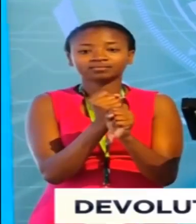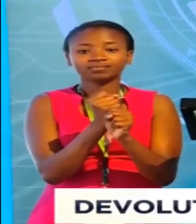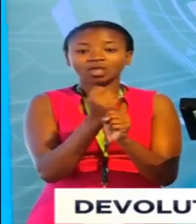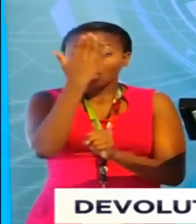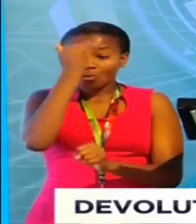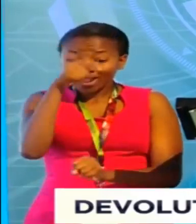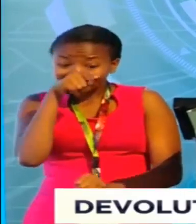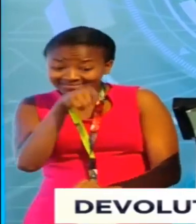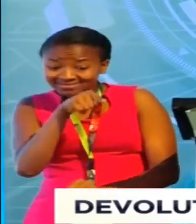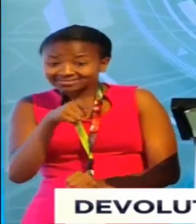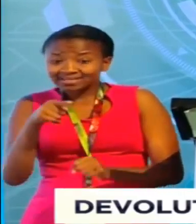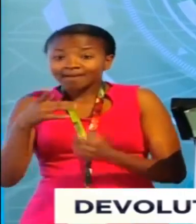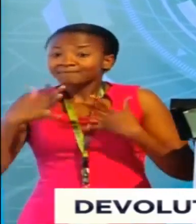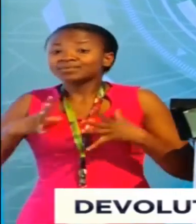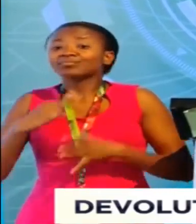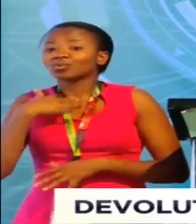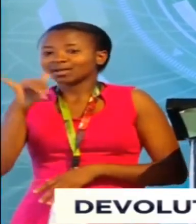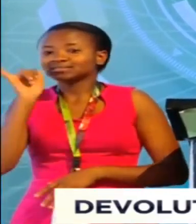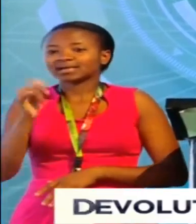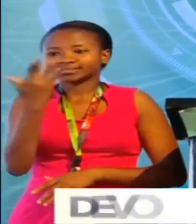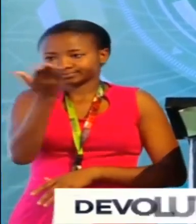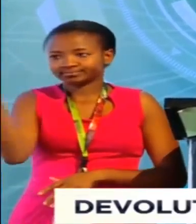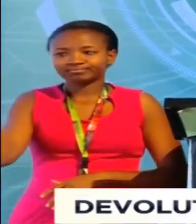because this is what our people want.